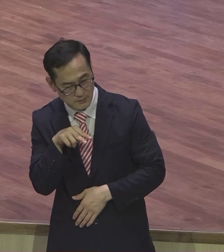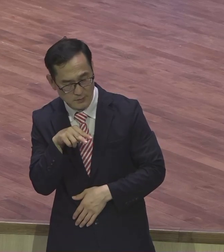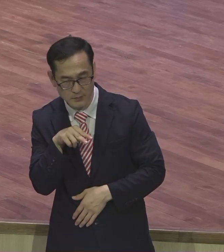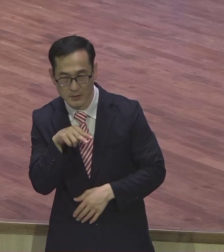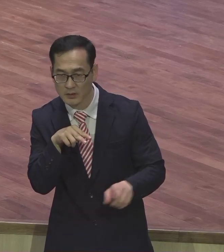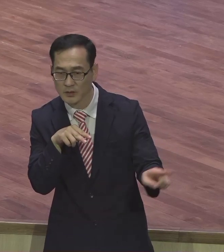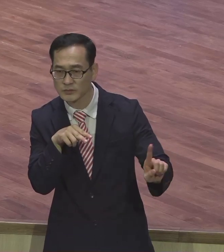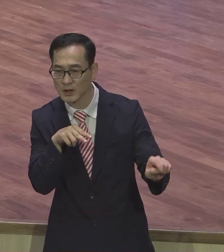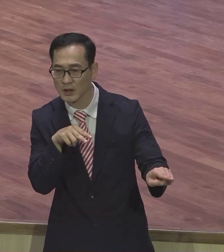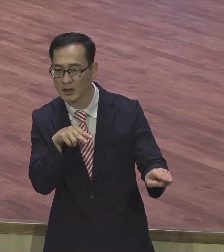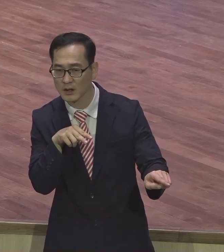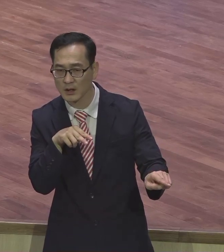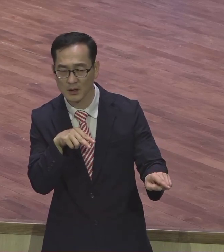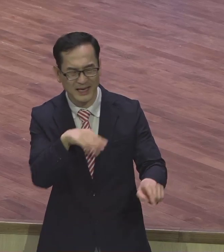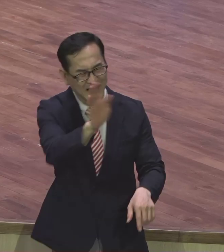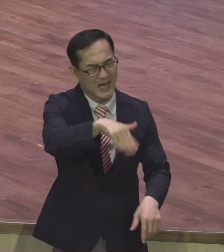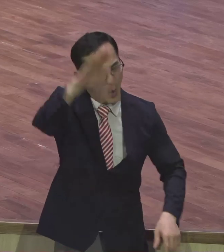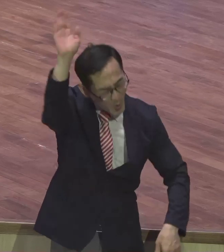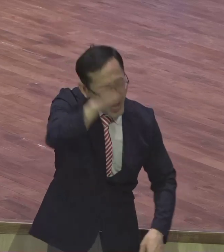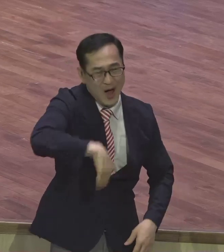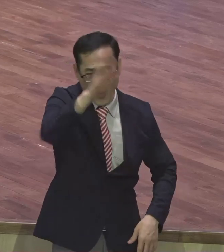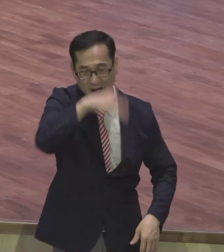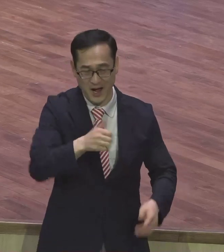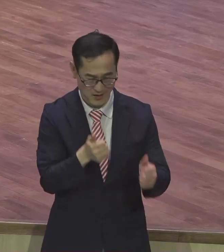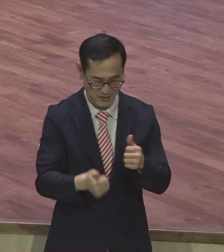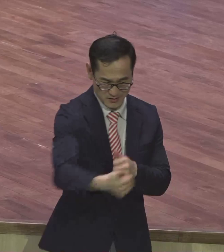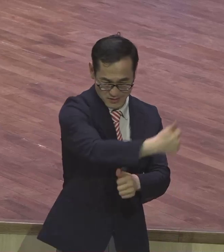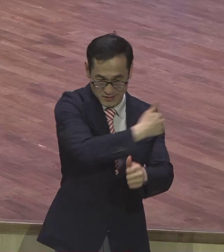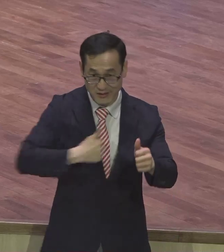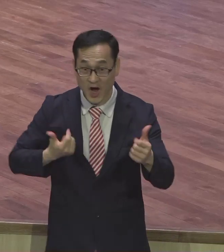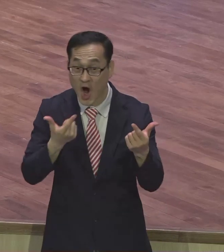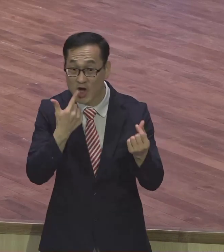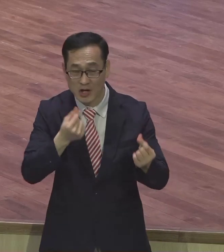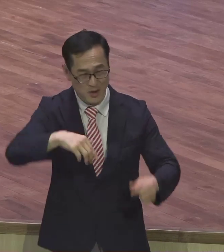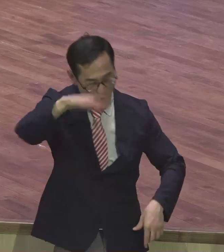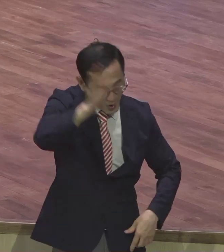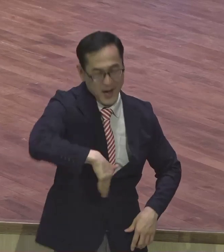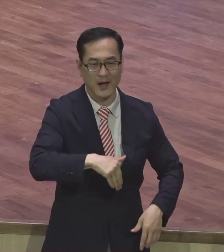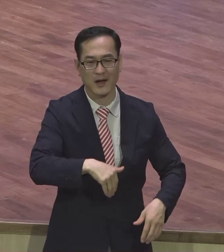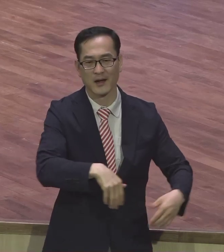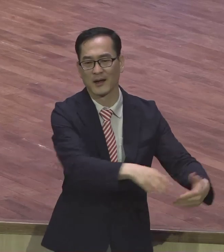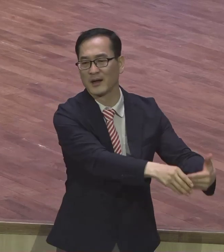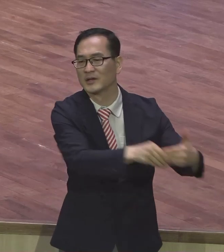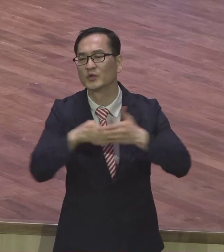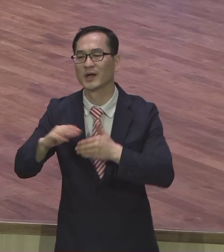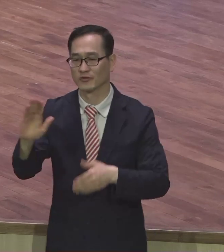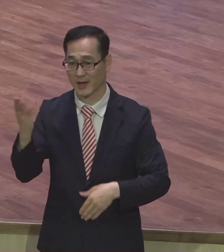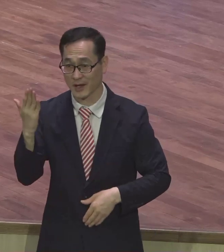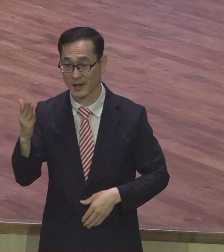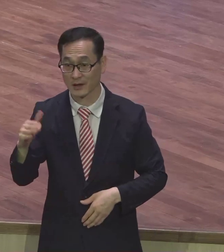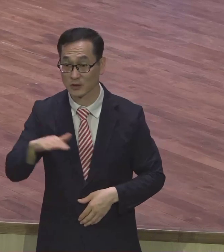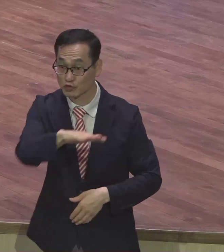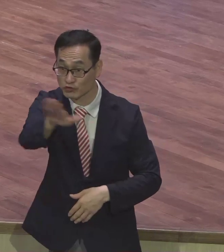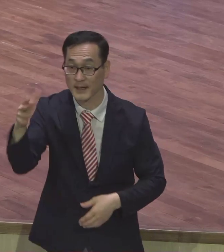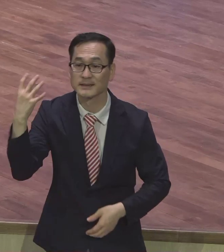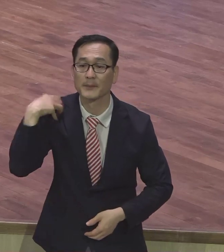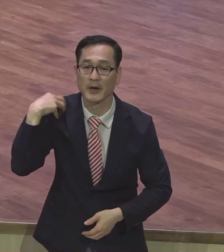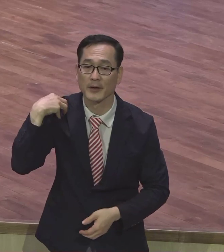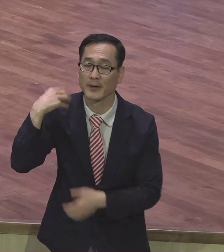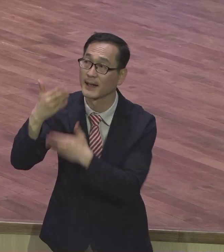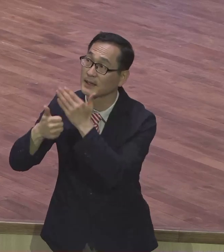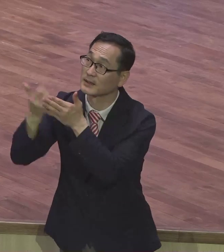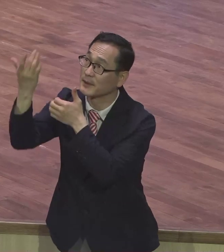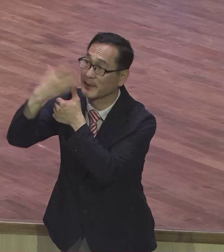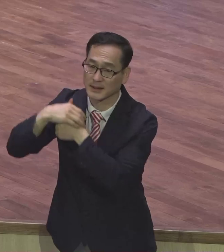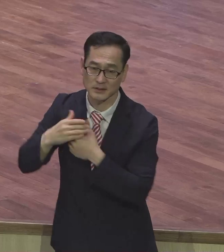그들을 뉴턴시켜줘야 된다. 이것이 하나님의 천명 소명 사명이다. 그런